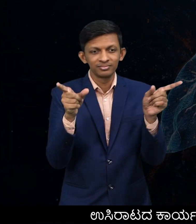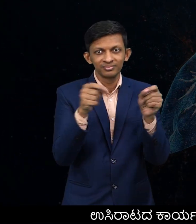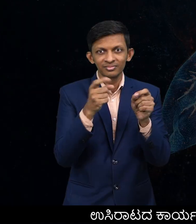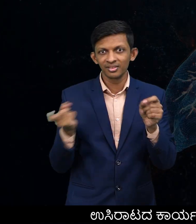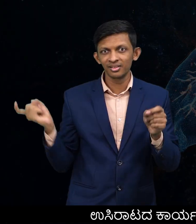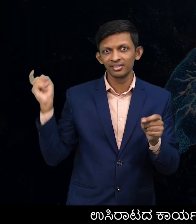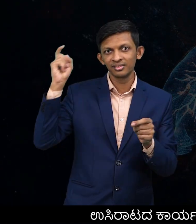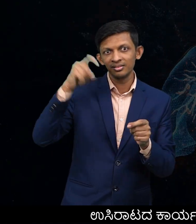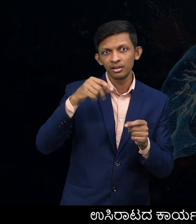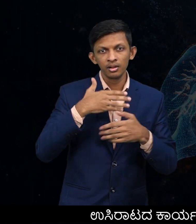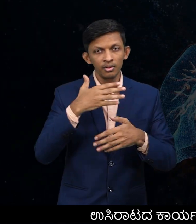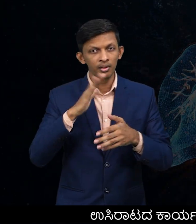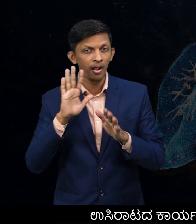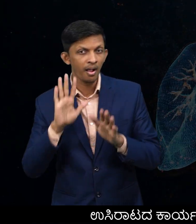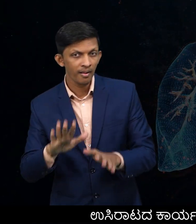ಉಸಿರಾಟದ ಕಾರ್ಯವಿಧಾನವನ್ನು ಕಲಿಯಲಿದ್ದೇವೆ.